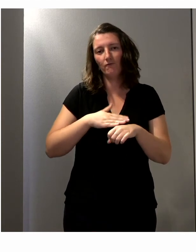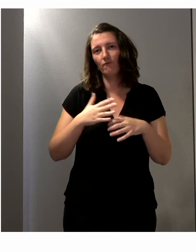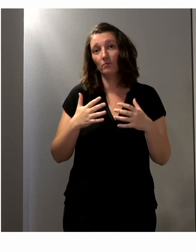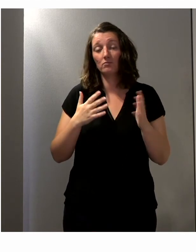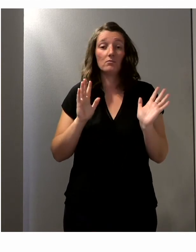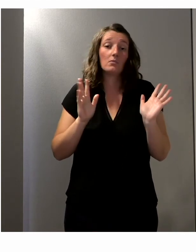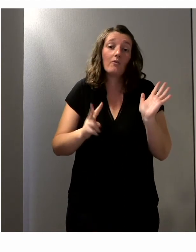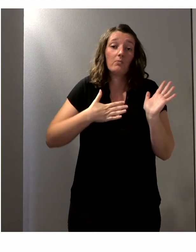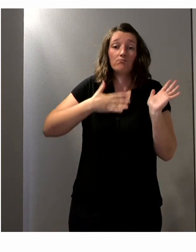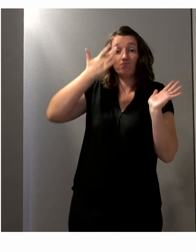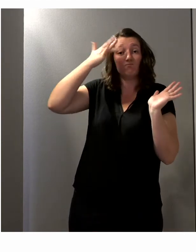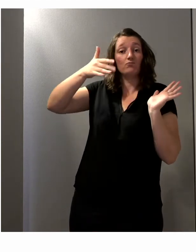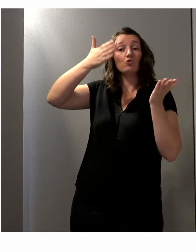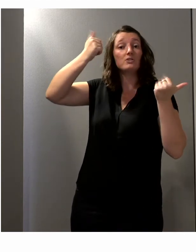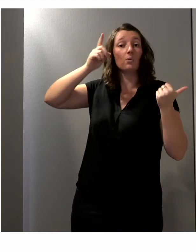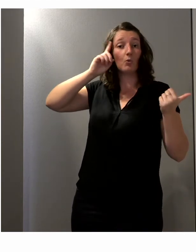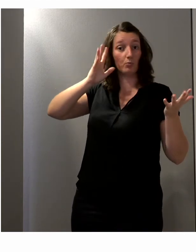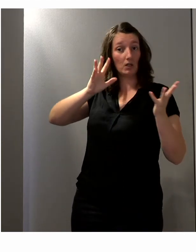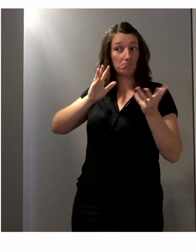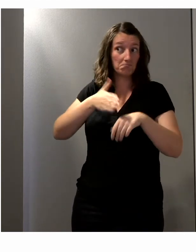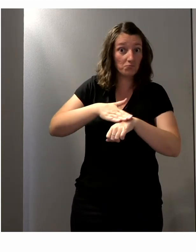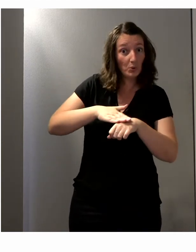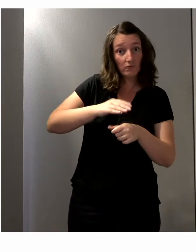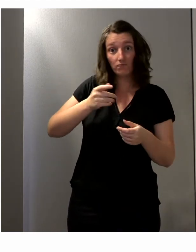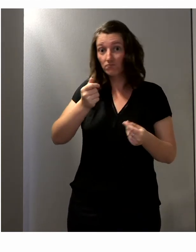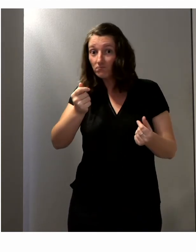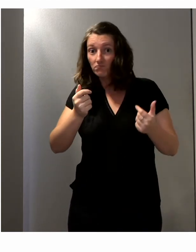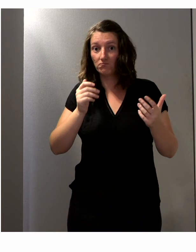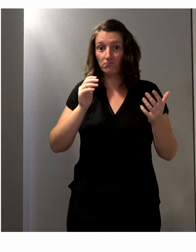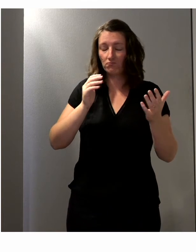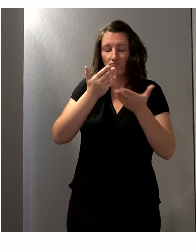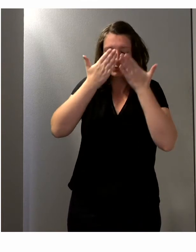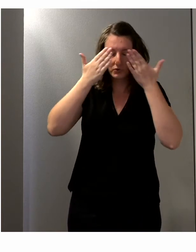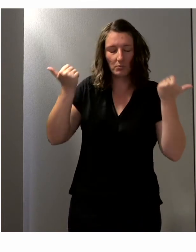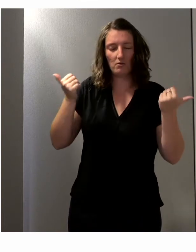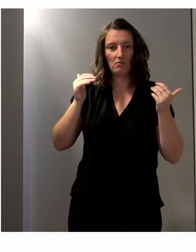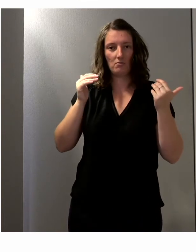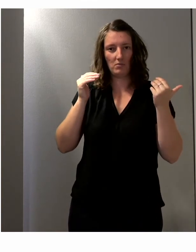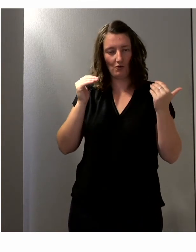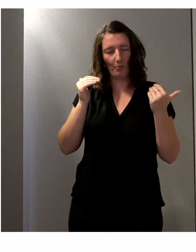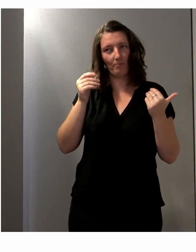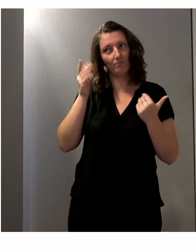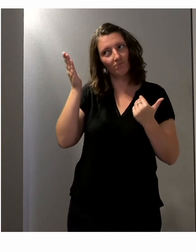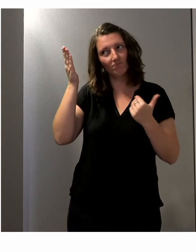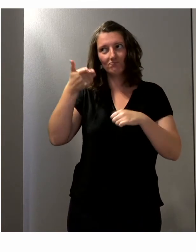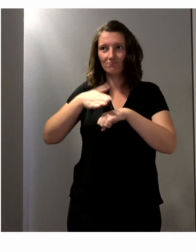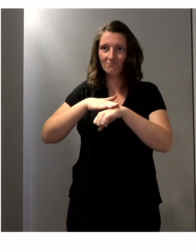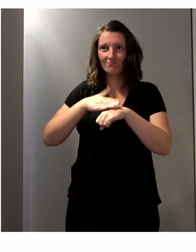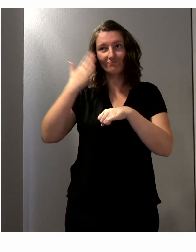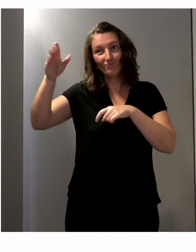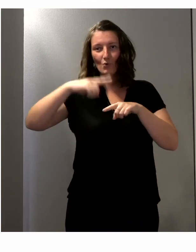connais pas, qui sont peut-être d'origine financière, mais on voit quand même qu'on sait prendre des mesures